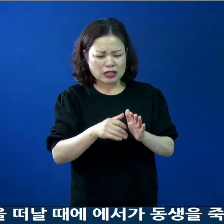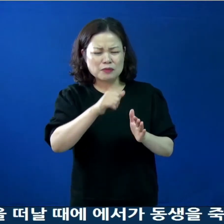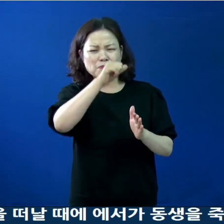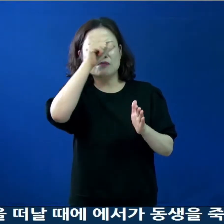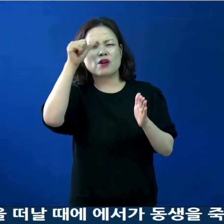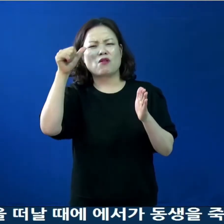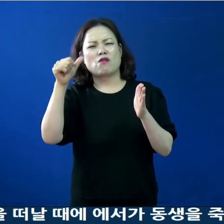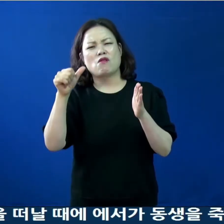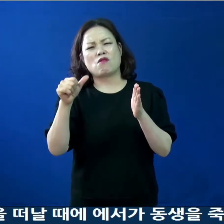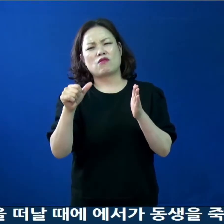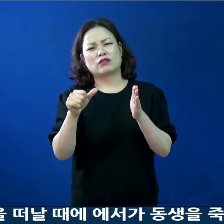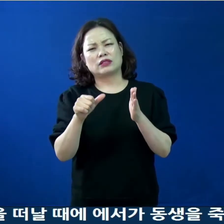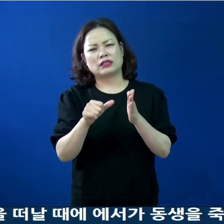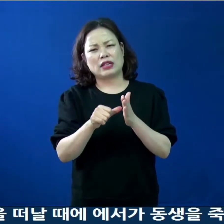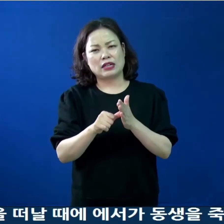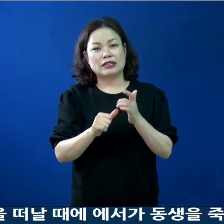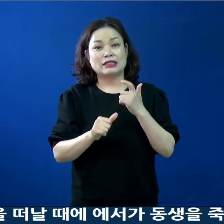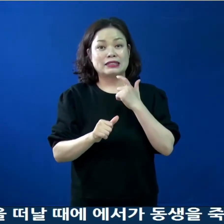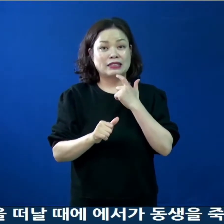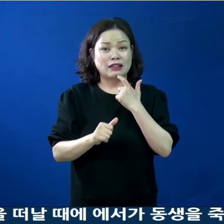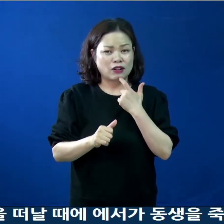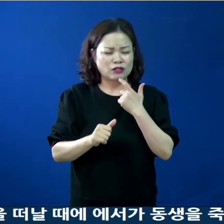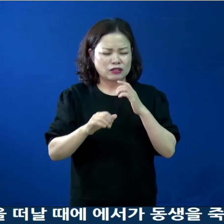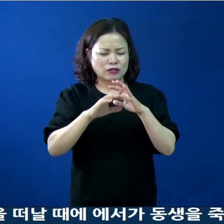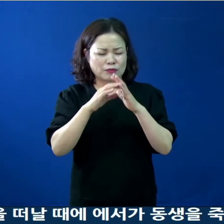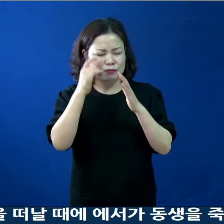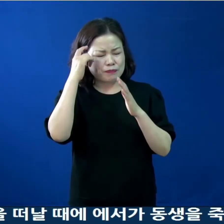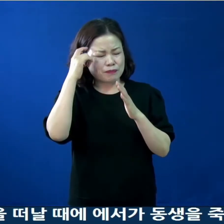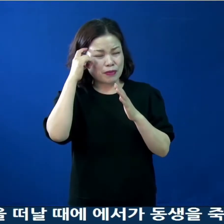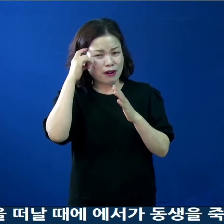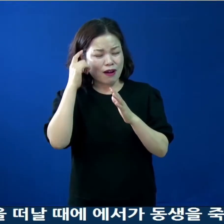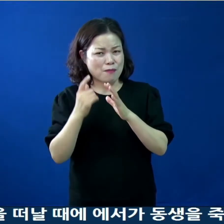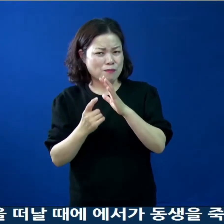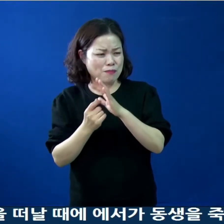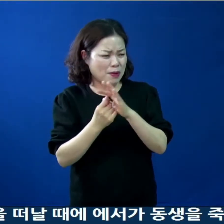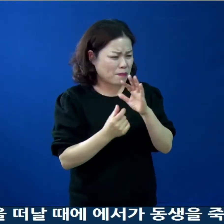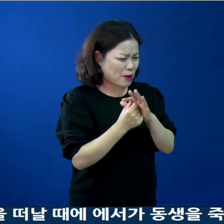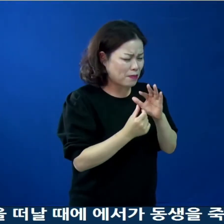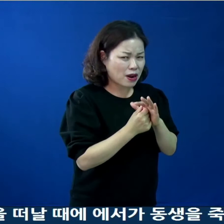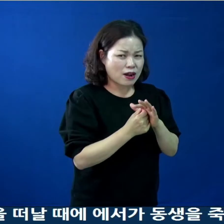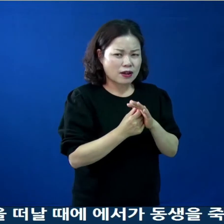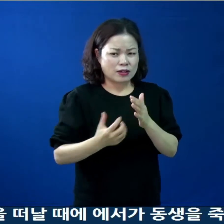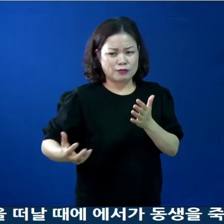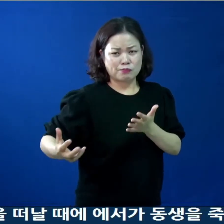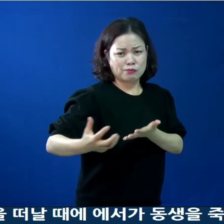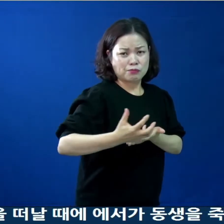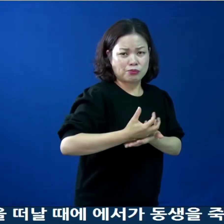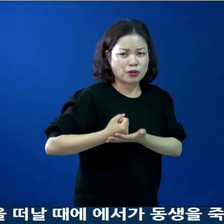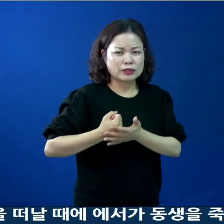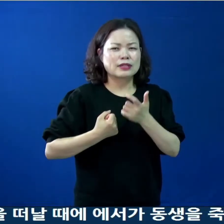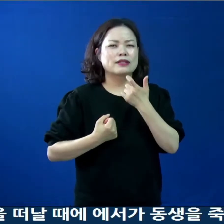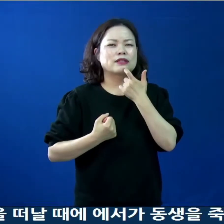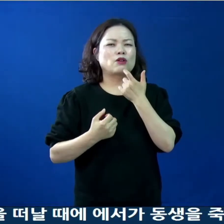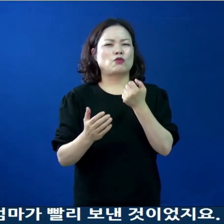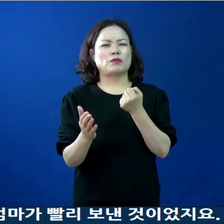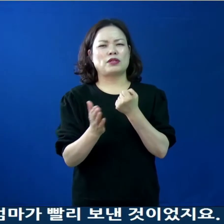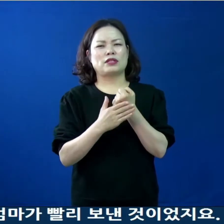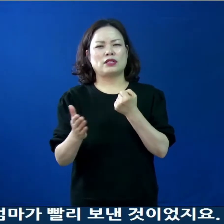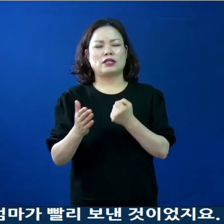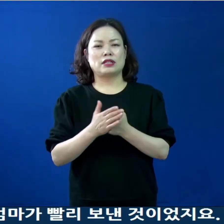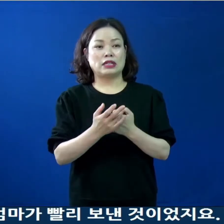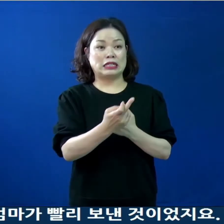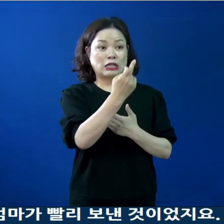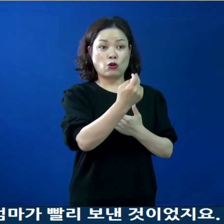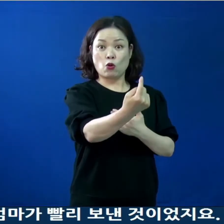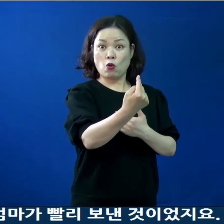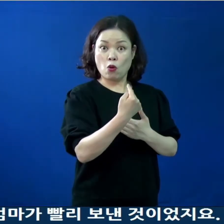일평생을 그렇게 온갖 잔머리를 써가며 움켜잡으려 했던 야곱이었기 때문에 형이 딱